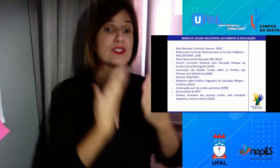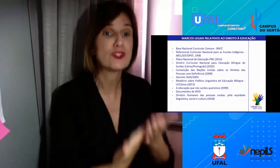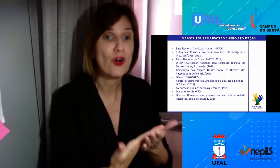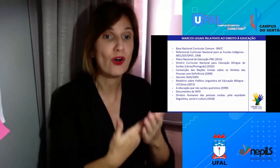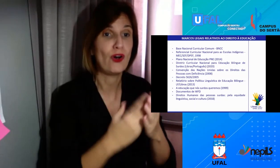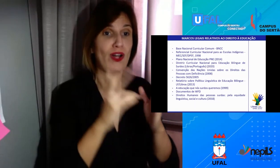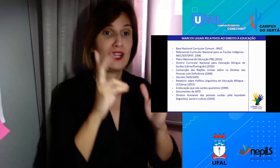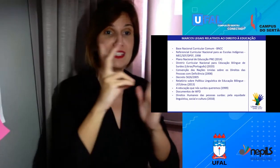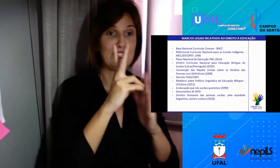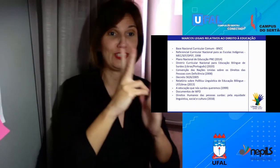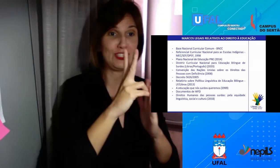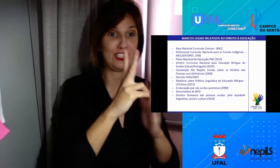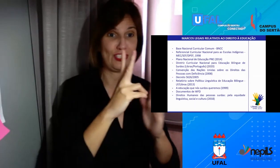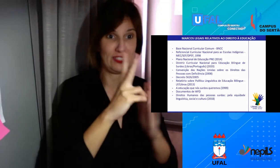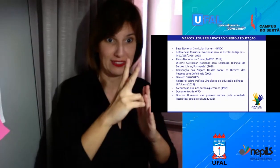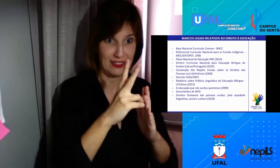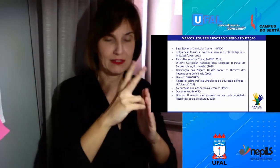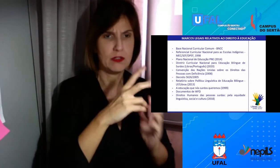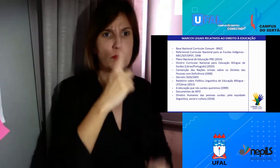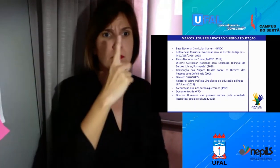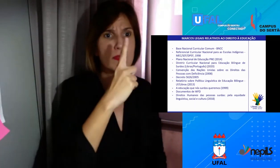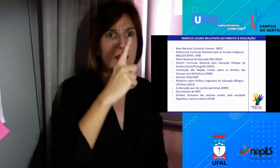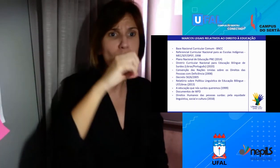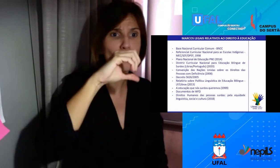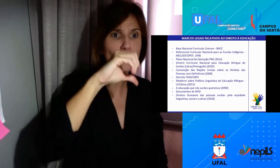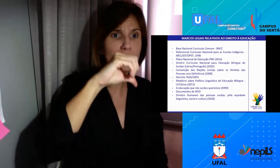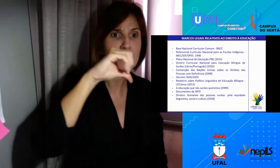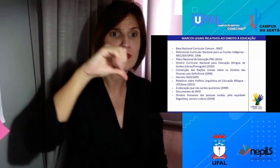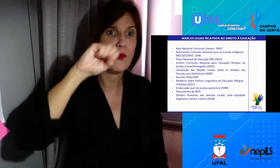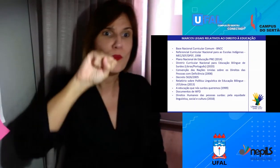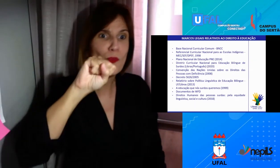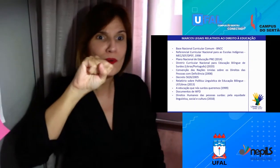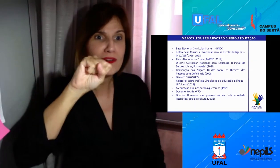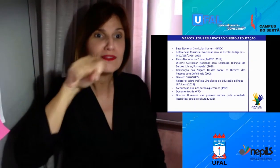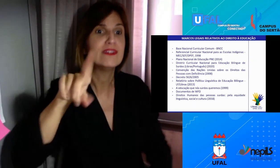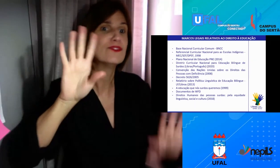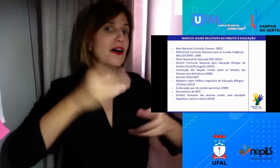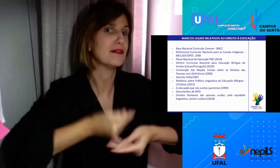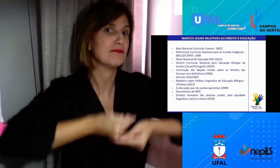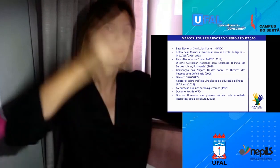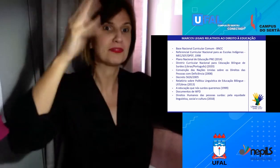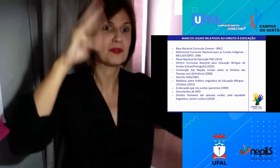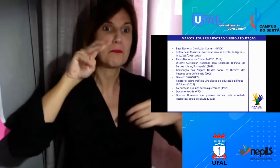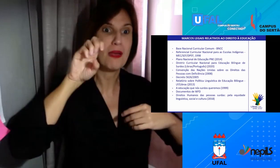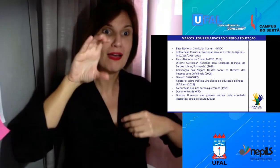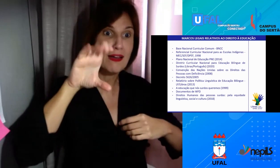esse referencial, que é nacional, para as escolas indígenas. Ele é de